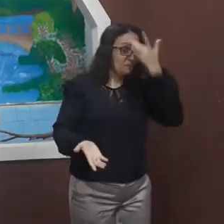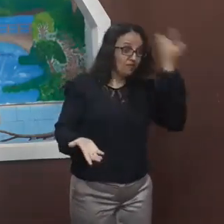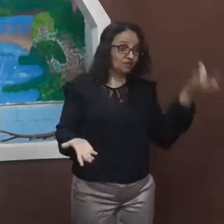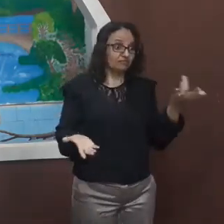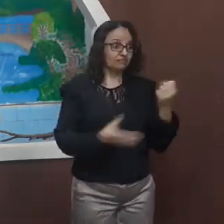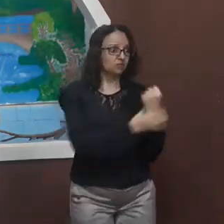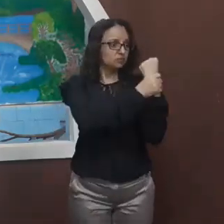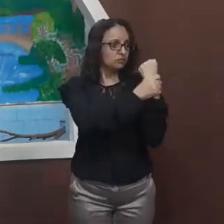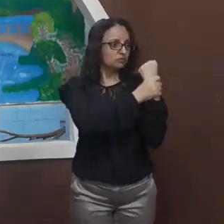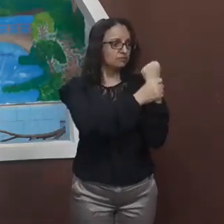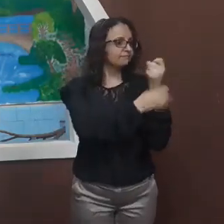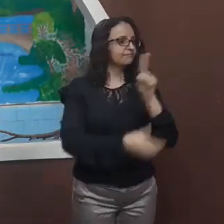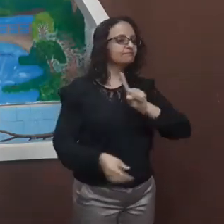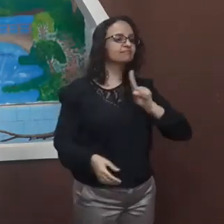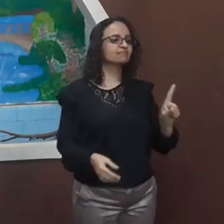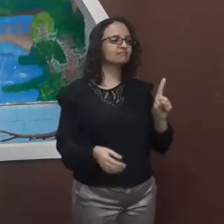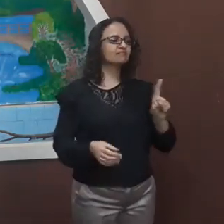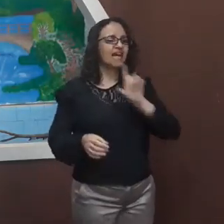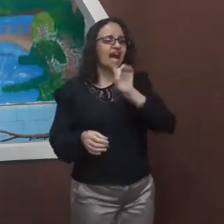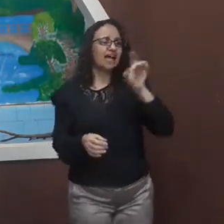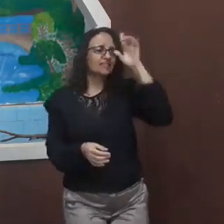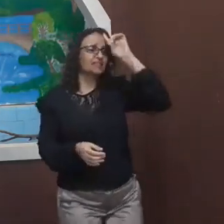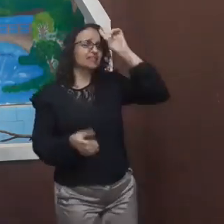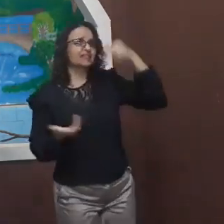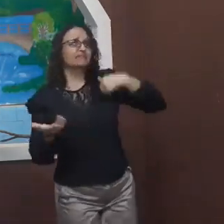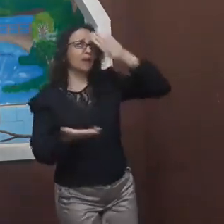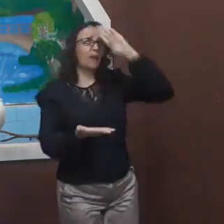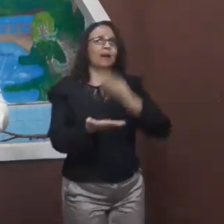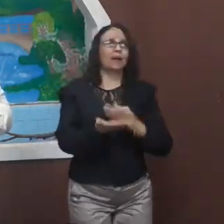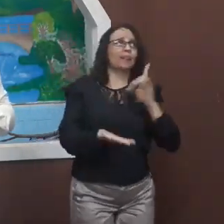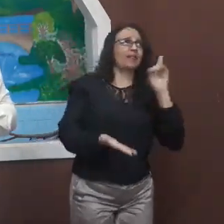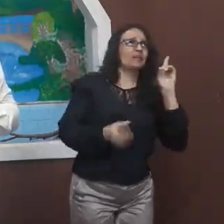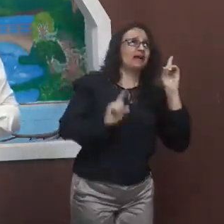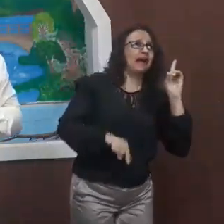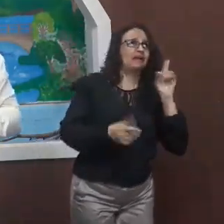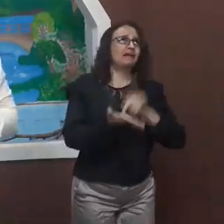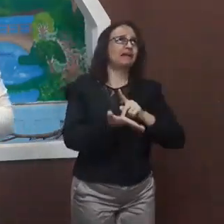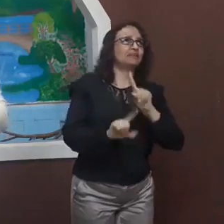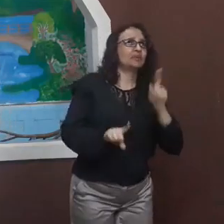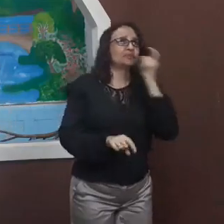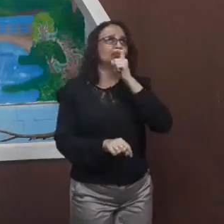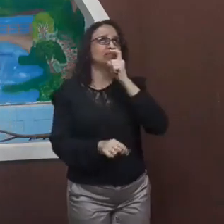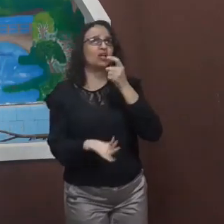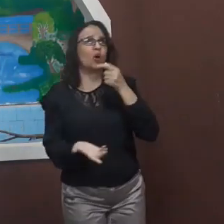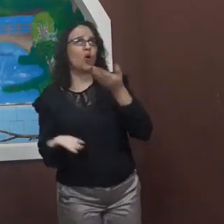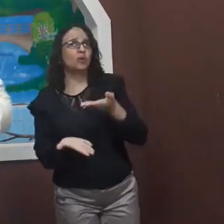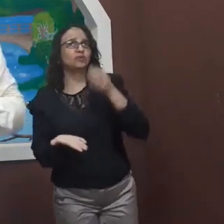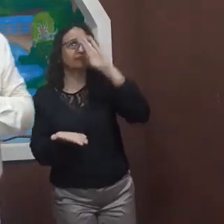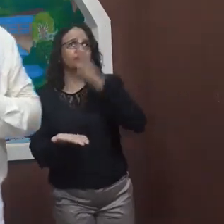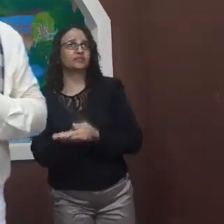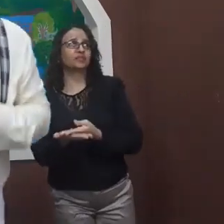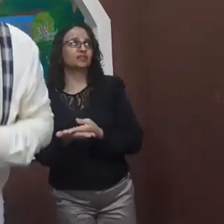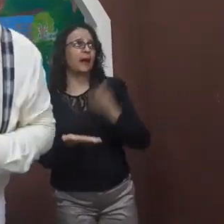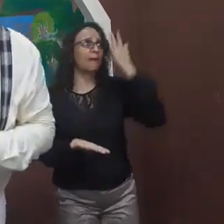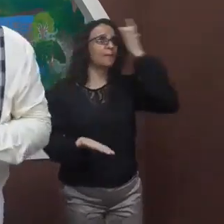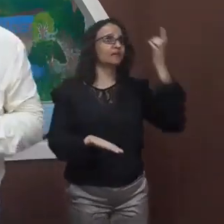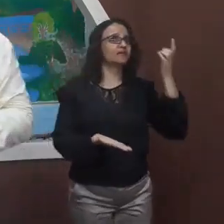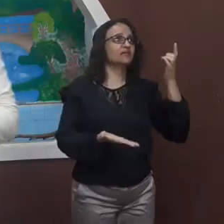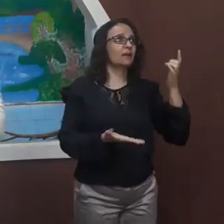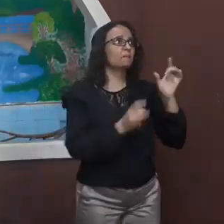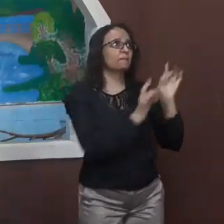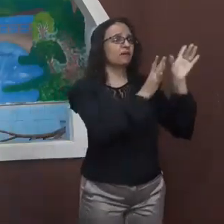cultura. Então cada dia eu estou numa coisa, eu não creio, talvez eu creia em Deus, outro dia eu não creio, depois eu volto a crer. Isso dá uma angústia tão